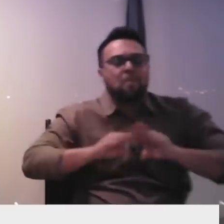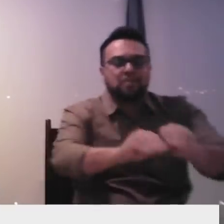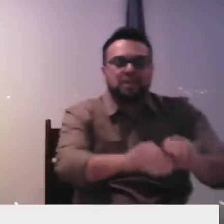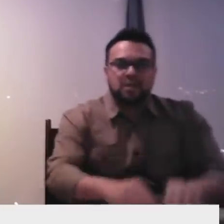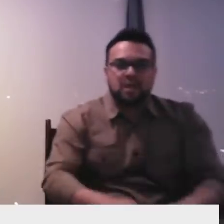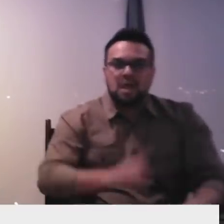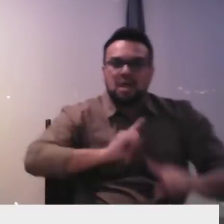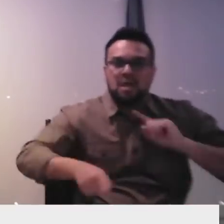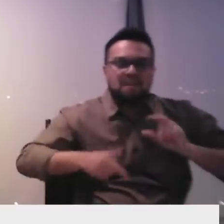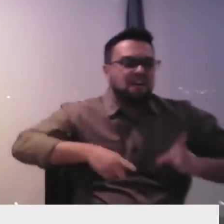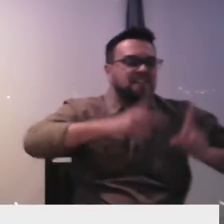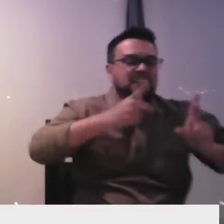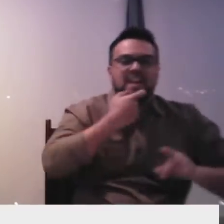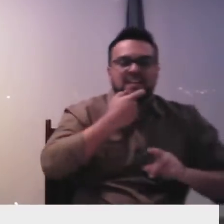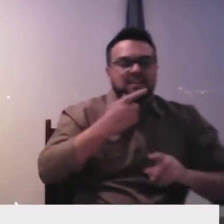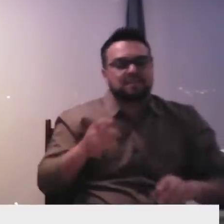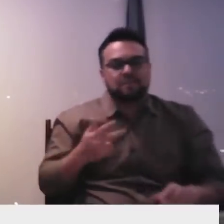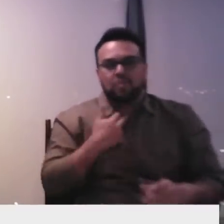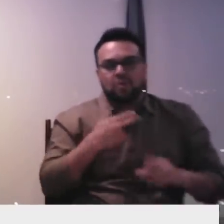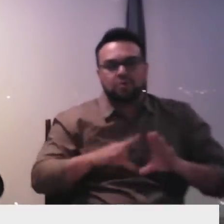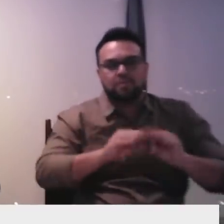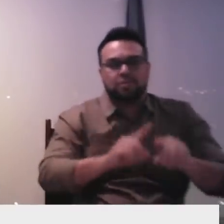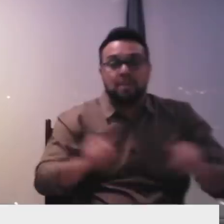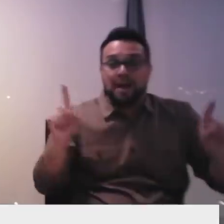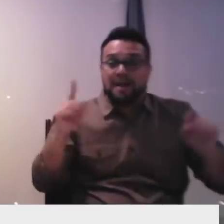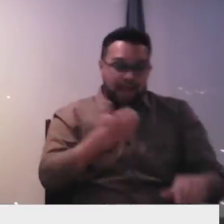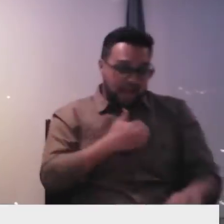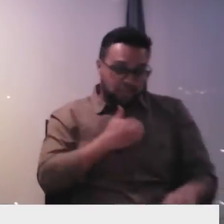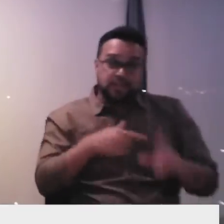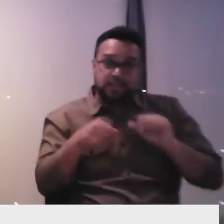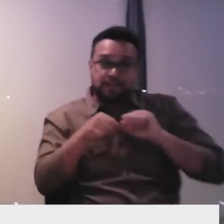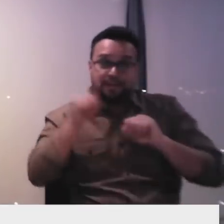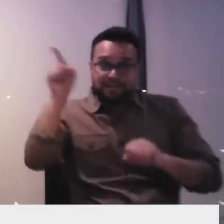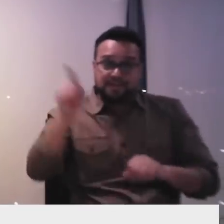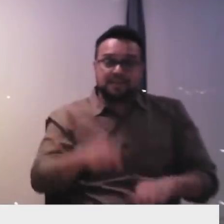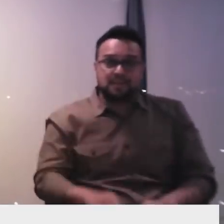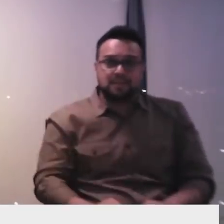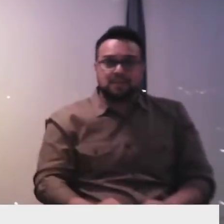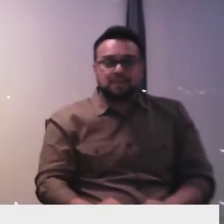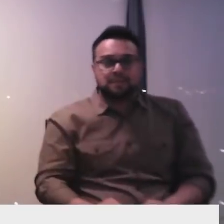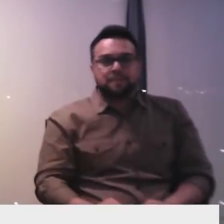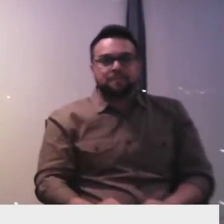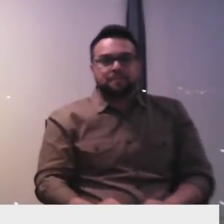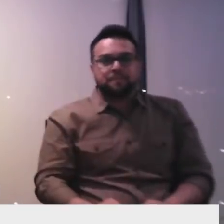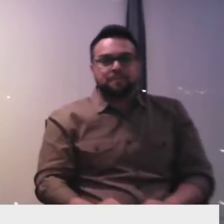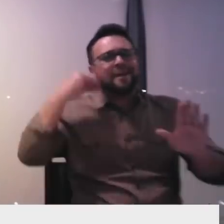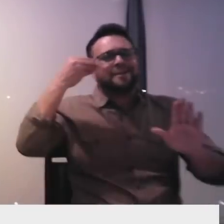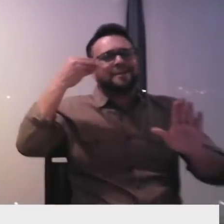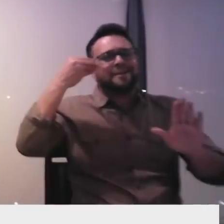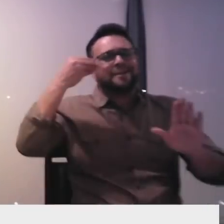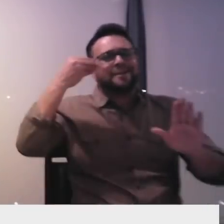Inglaterra para ficar mais barato aqui. É o que a Argentina está fazendo. Já temos experiência disso no